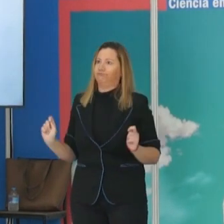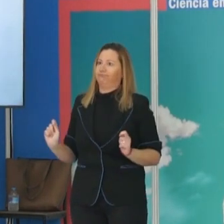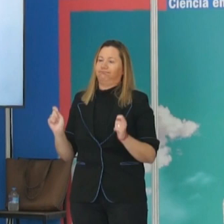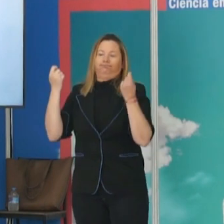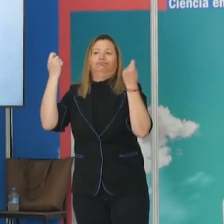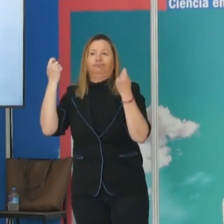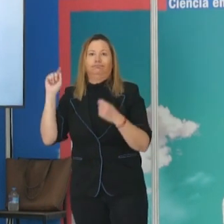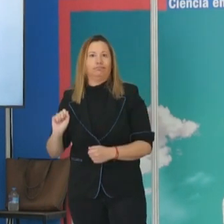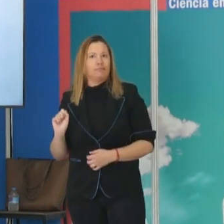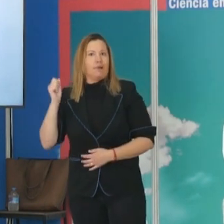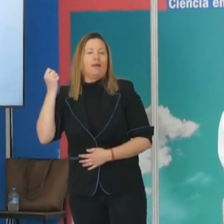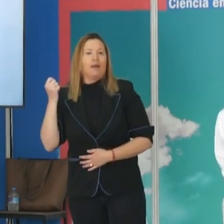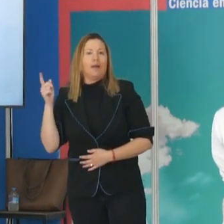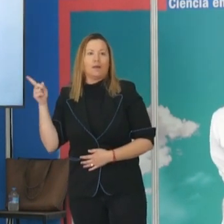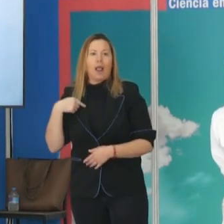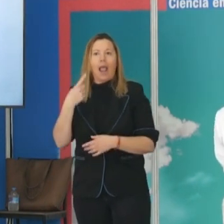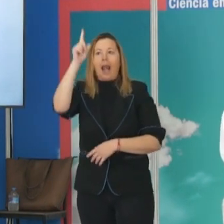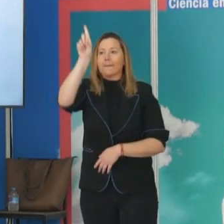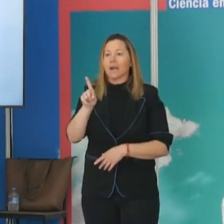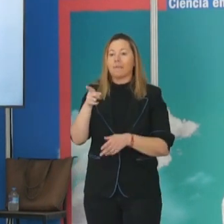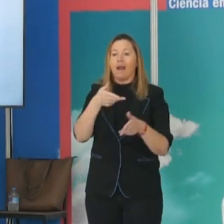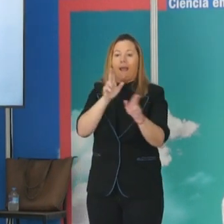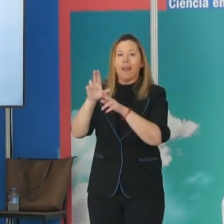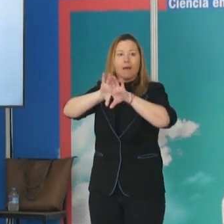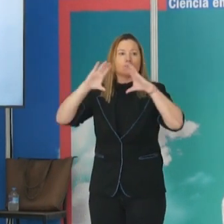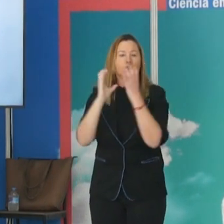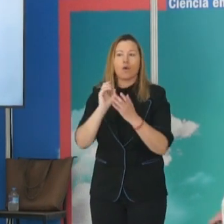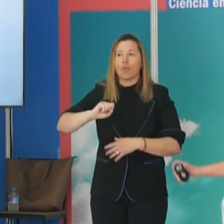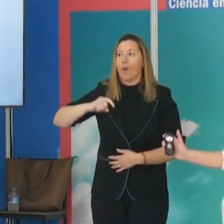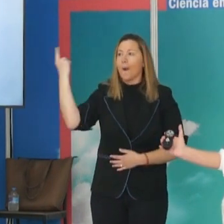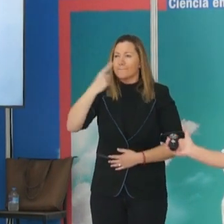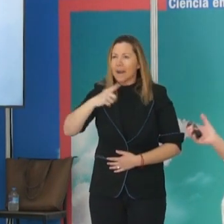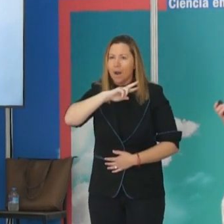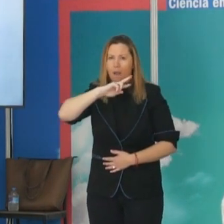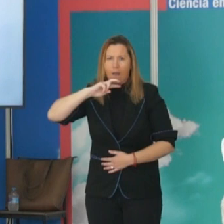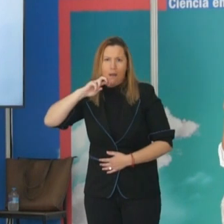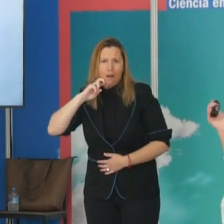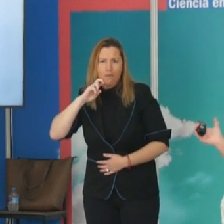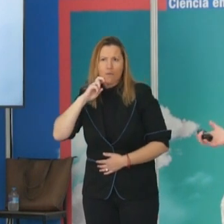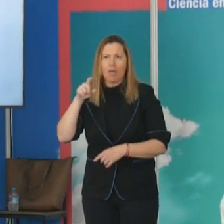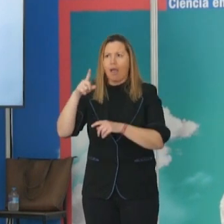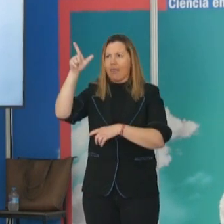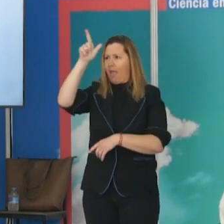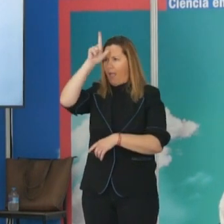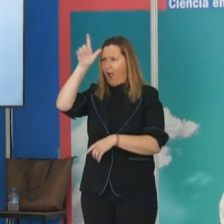su contribución a la Primera Guerra Mundial, cuando los primeros judíos son expulsados de Alemania